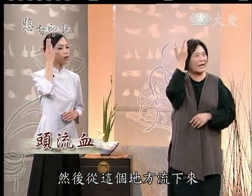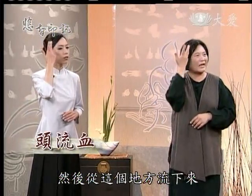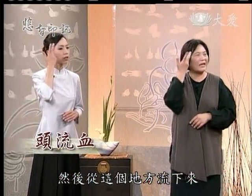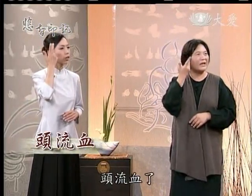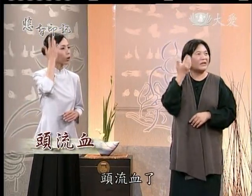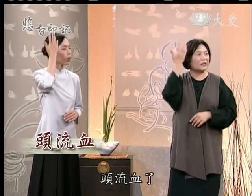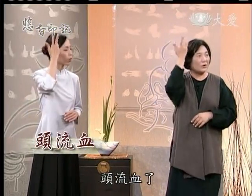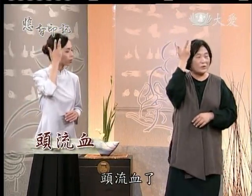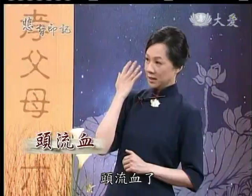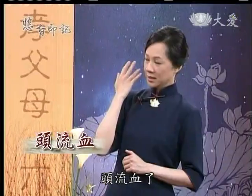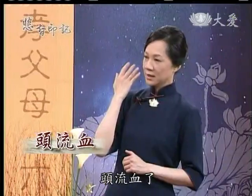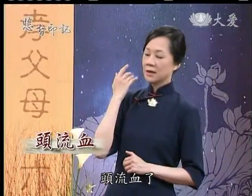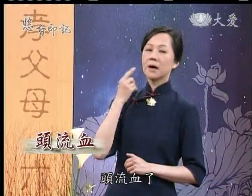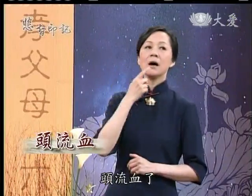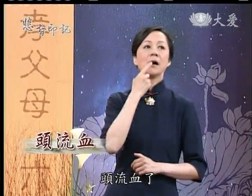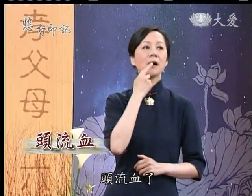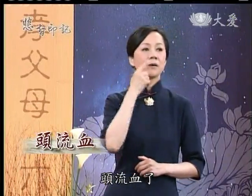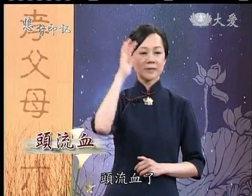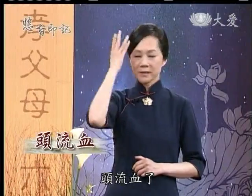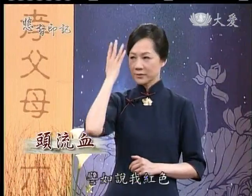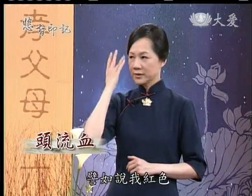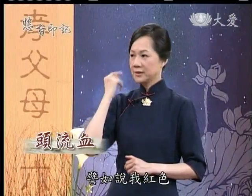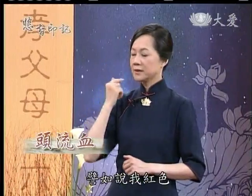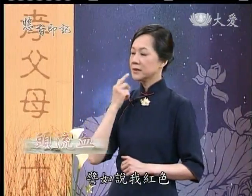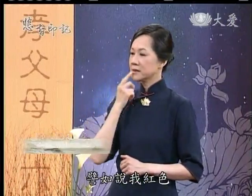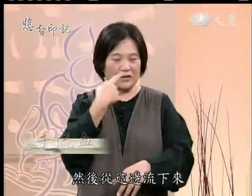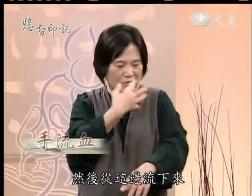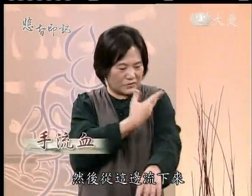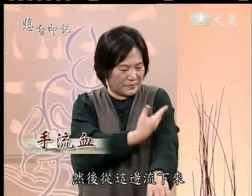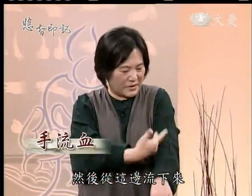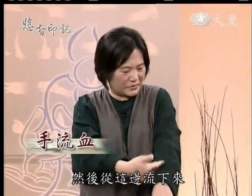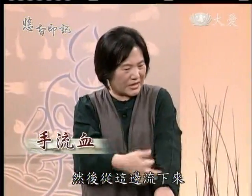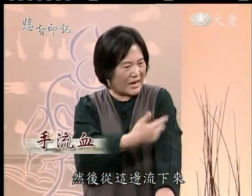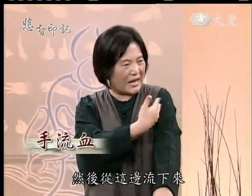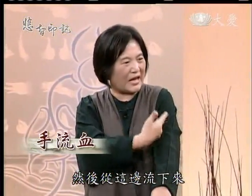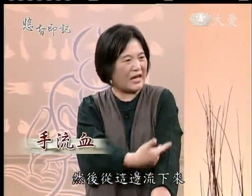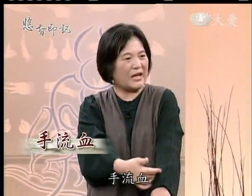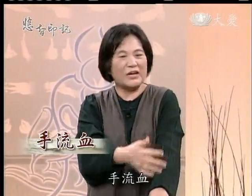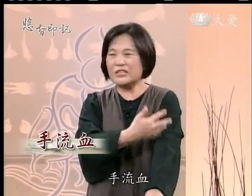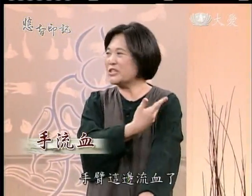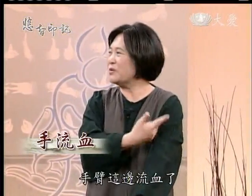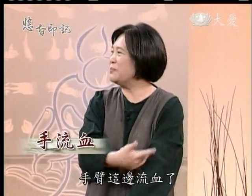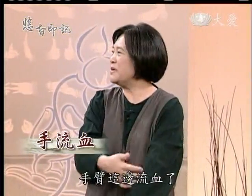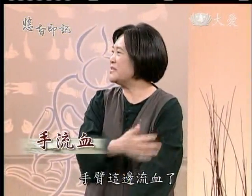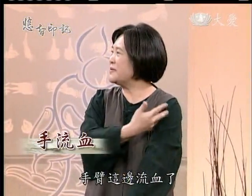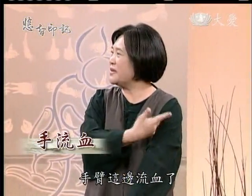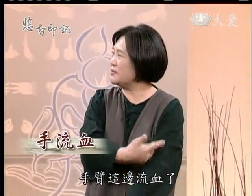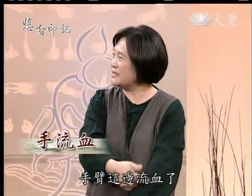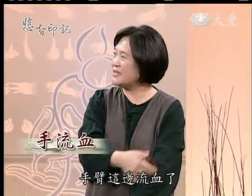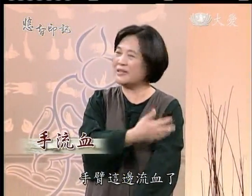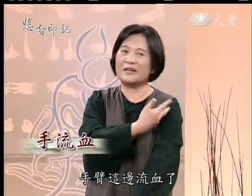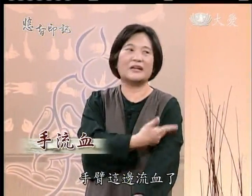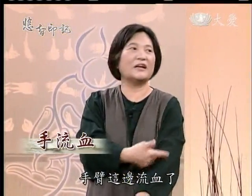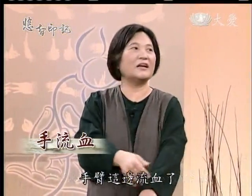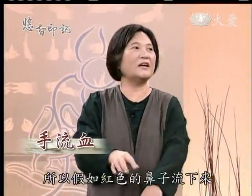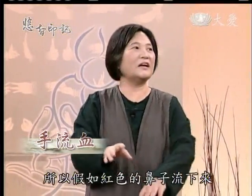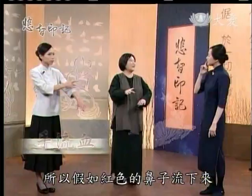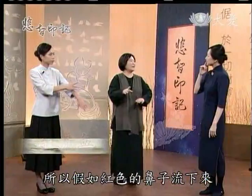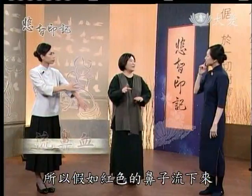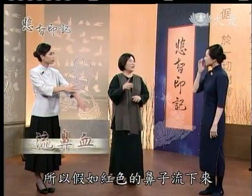来， 头流血了， 哎，比如说我红色，然后从这边流下来， 手流血， 手臂这边流血了， 所以只要红色